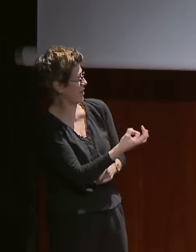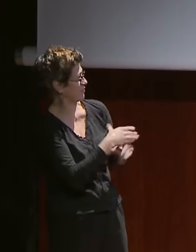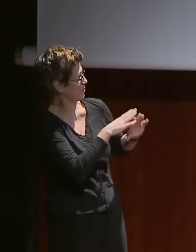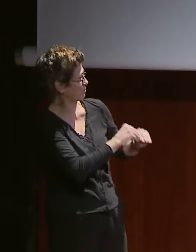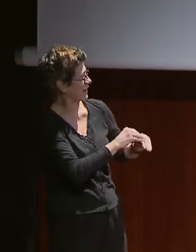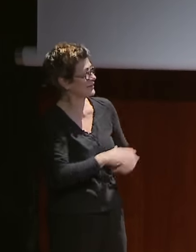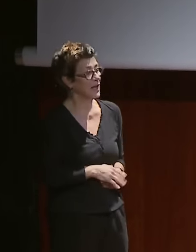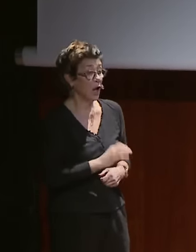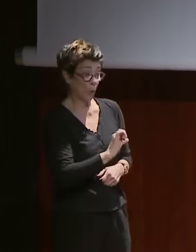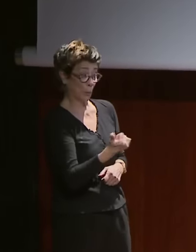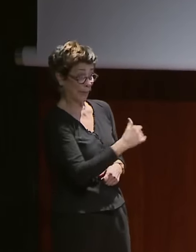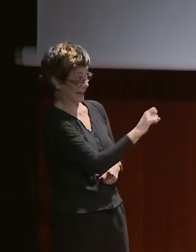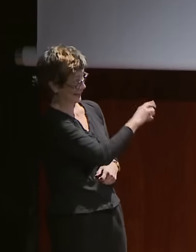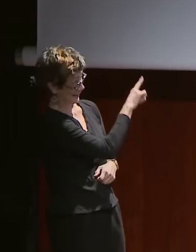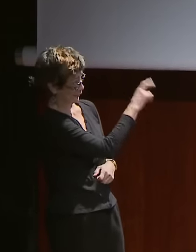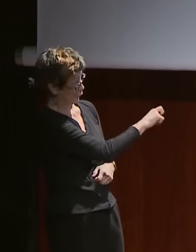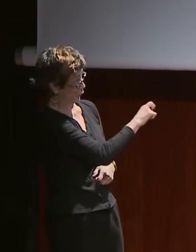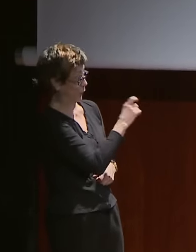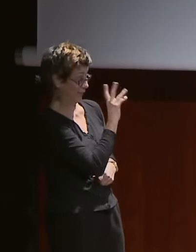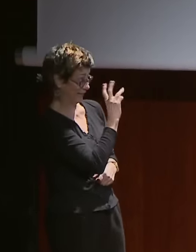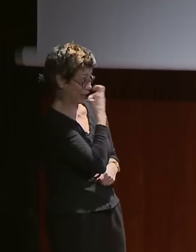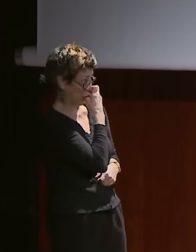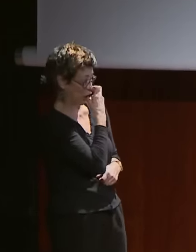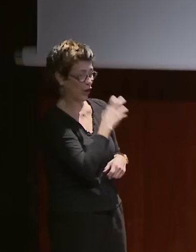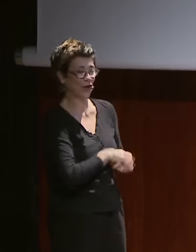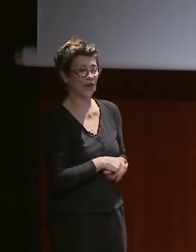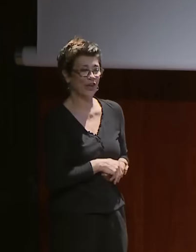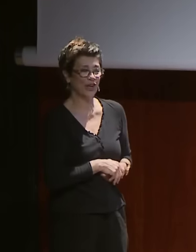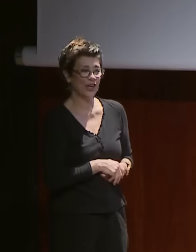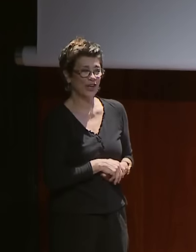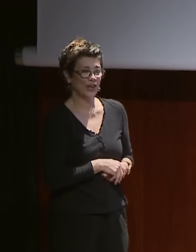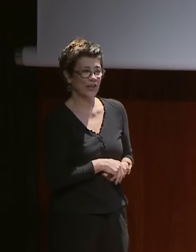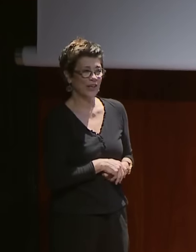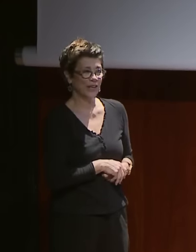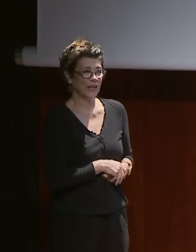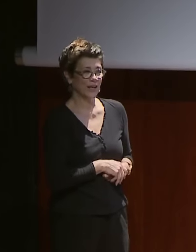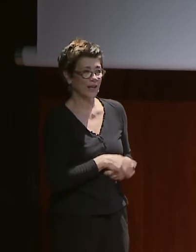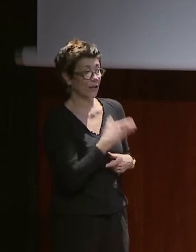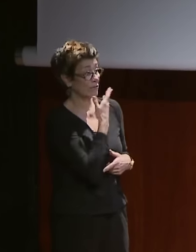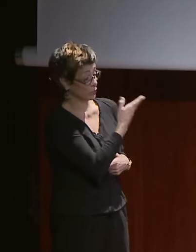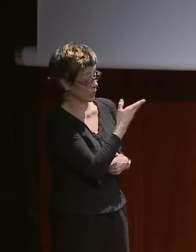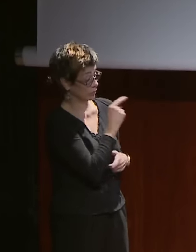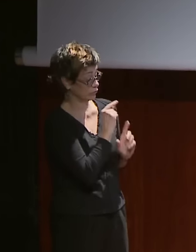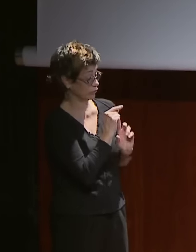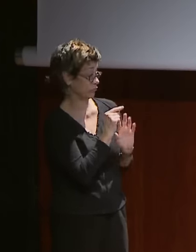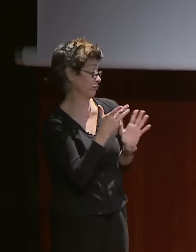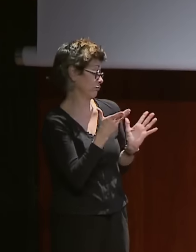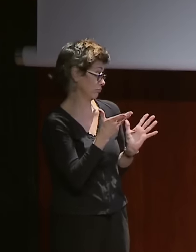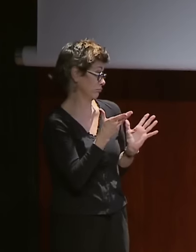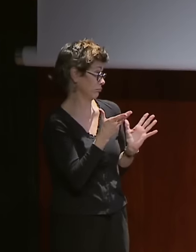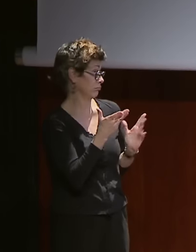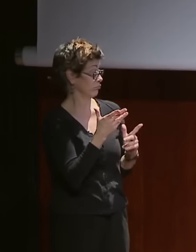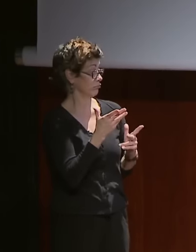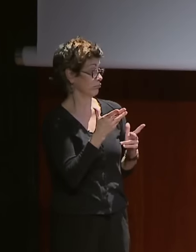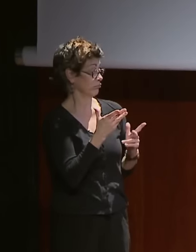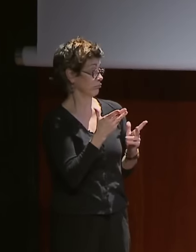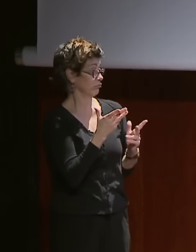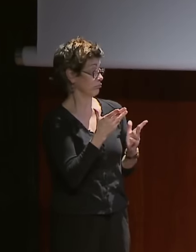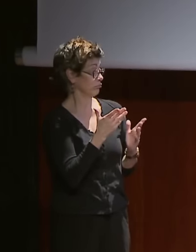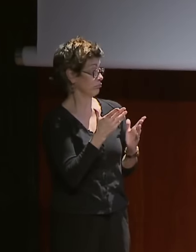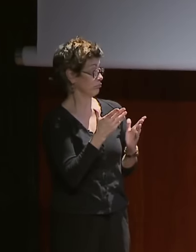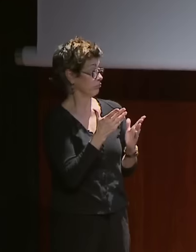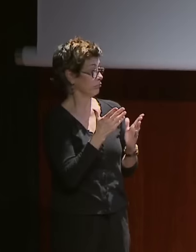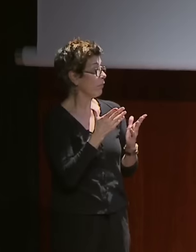Ma première question, Victor, c'est vous avez fait le choix de témoigner de